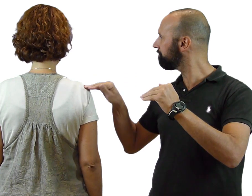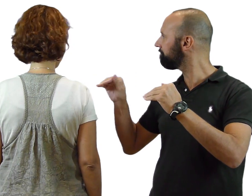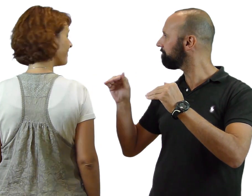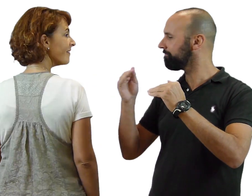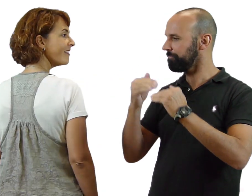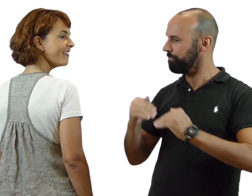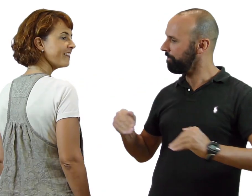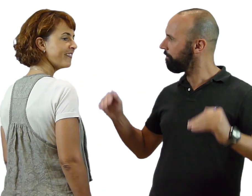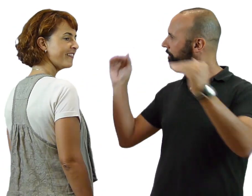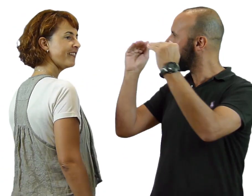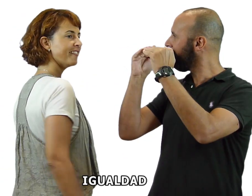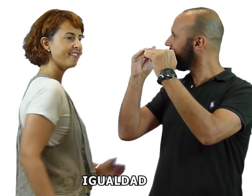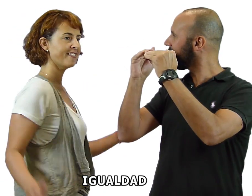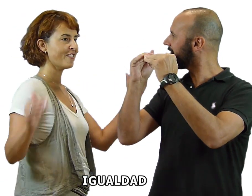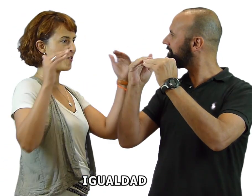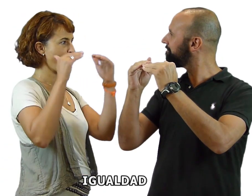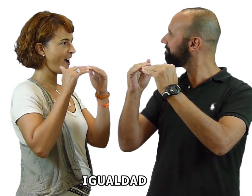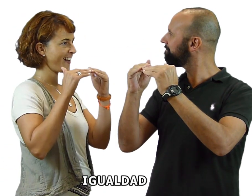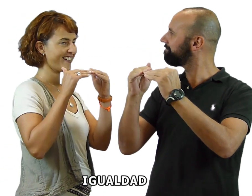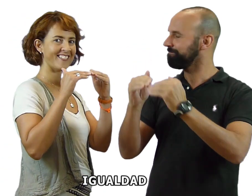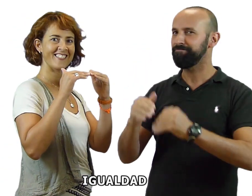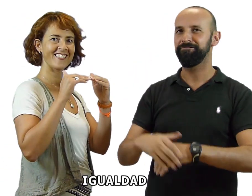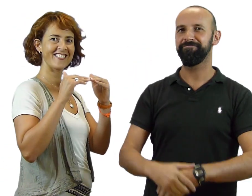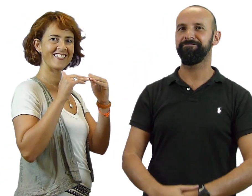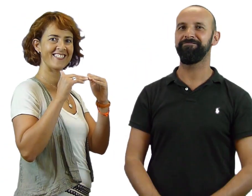Oye, igualdad e igualdad.